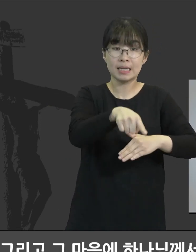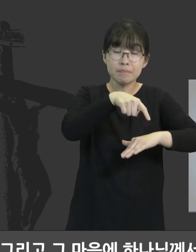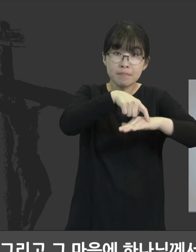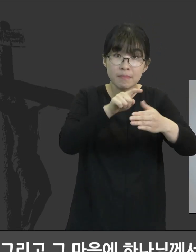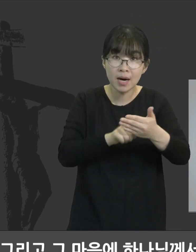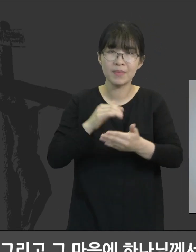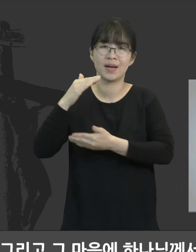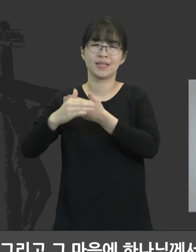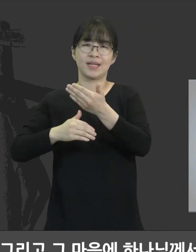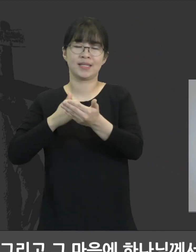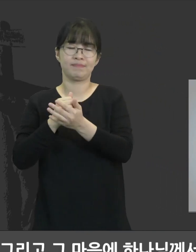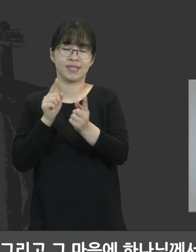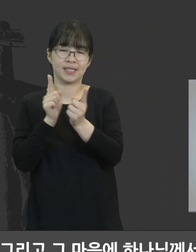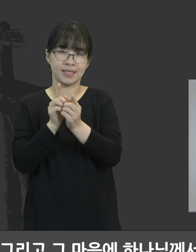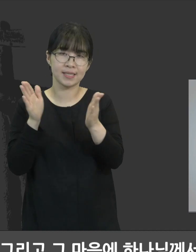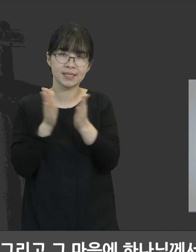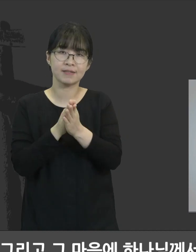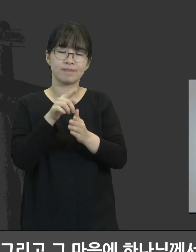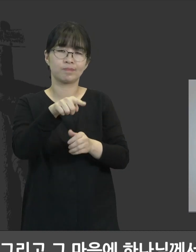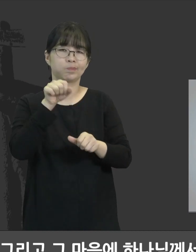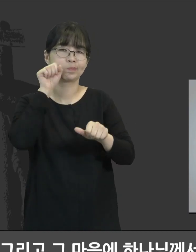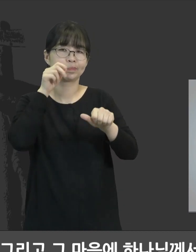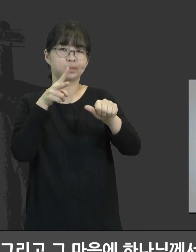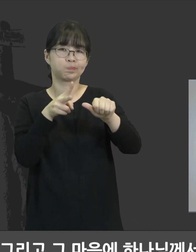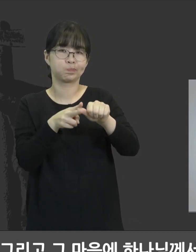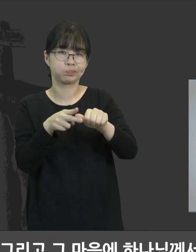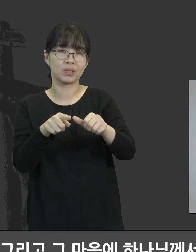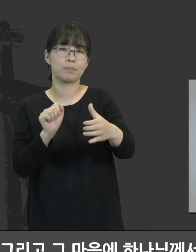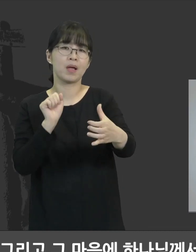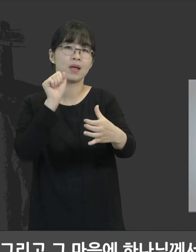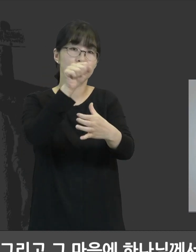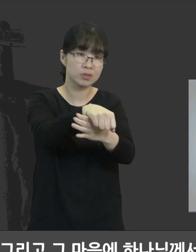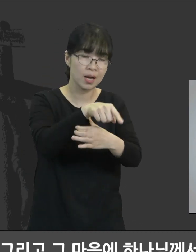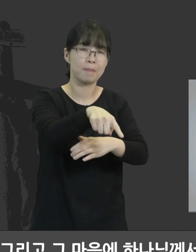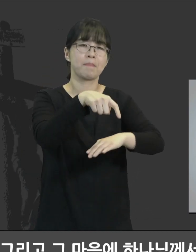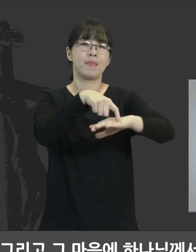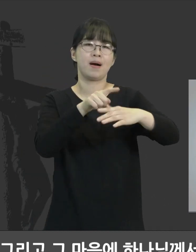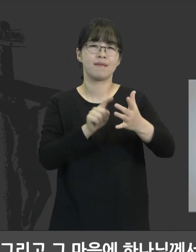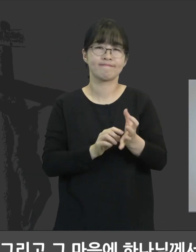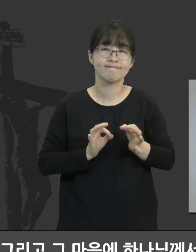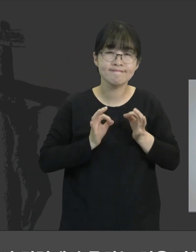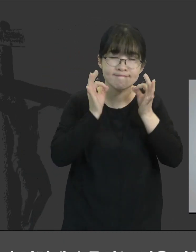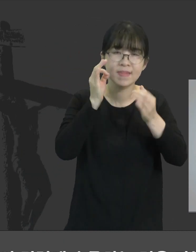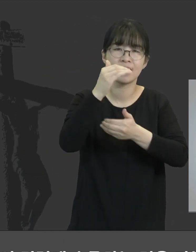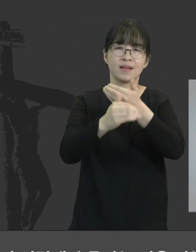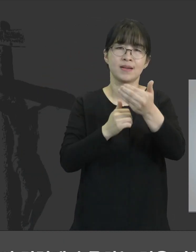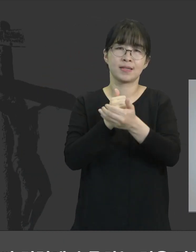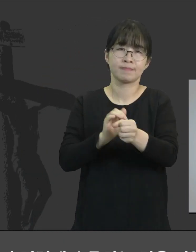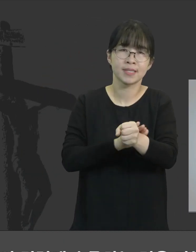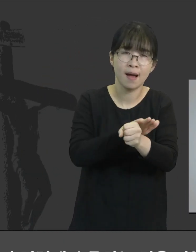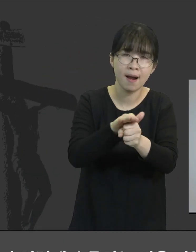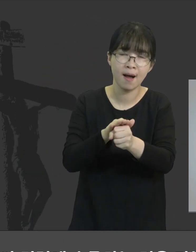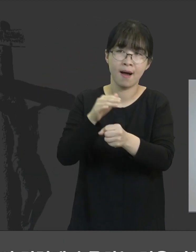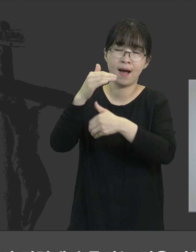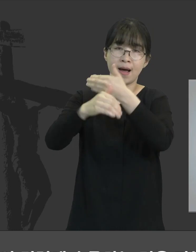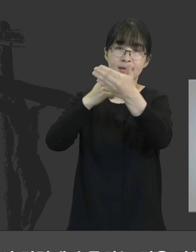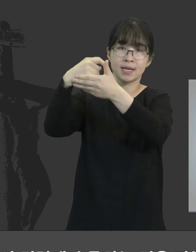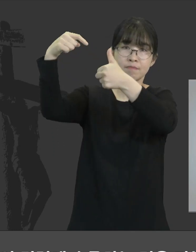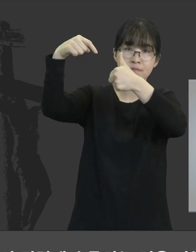하나님께서 직접 할례를 베푸셔서 마음을 다하여 하나님을 사랑하고 하나님의 명령에 순종하는 것을